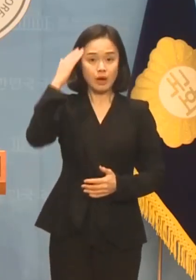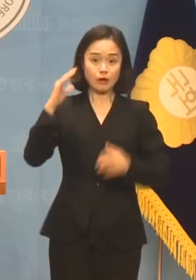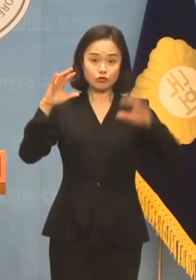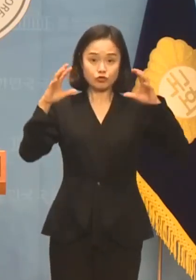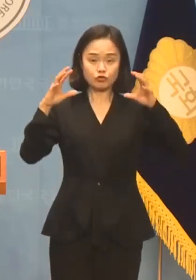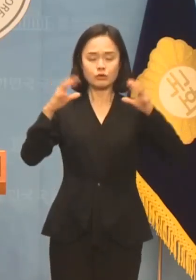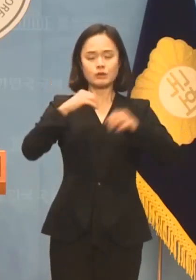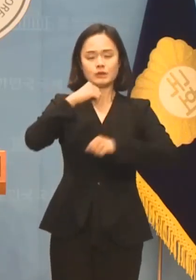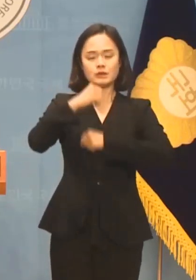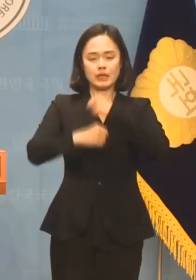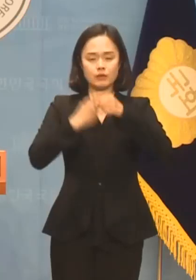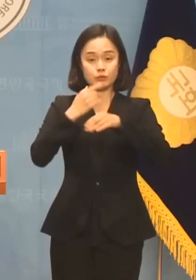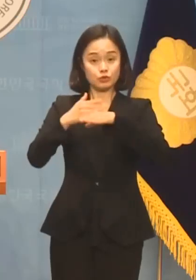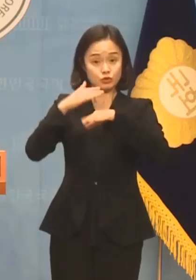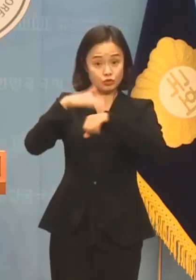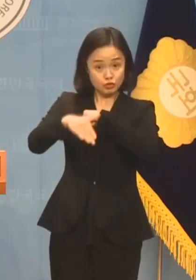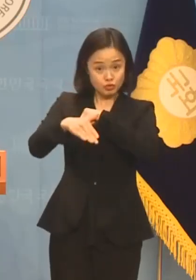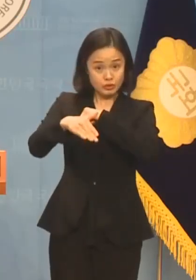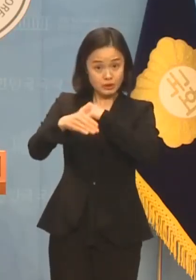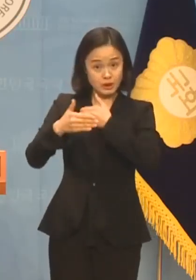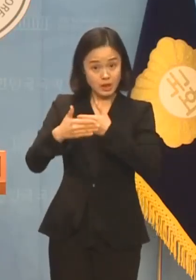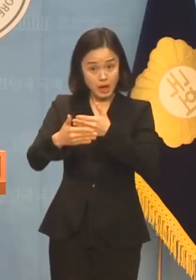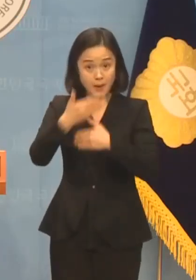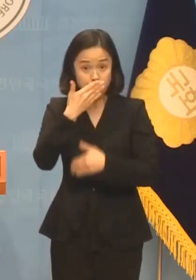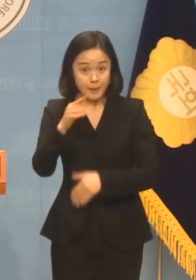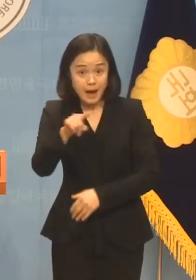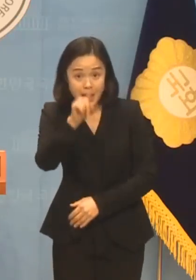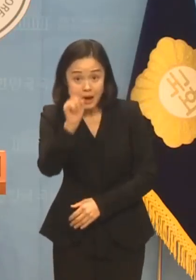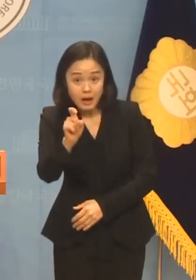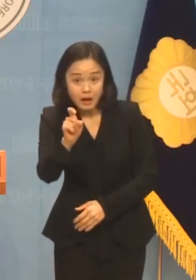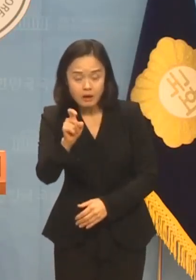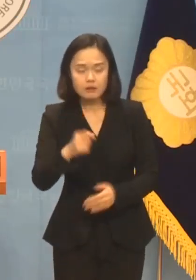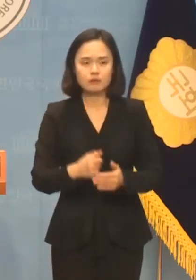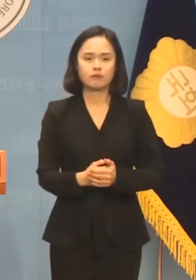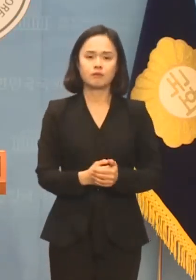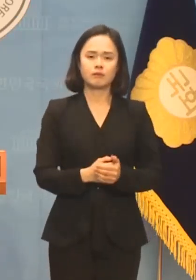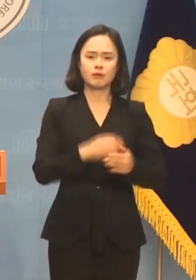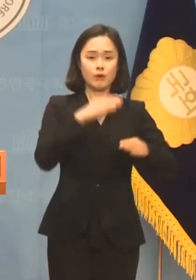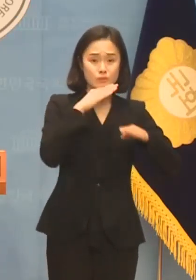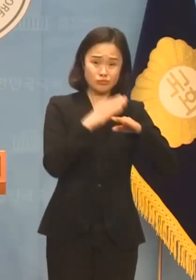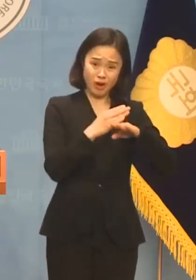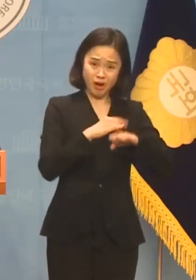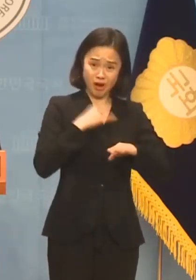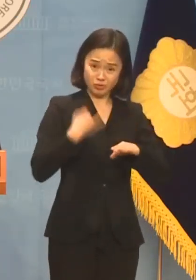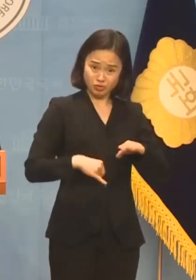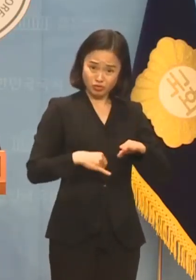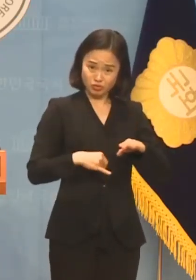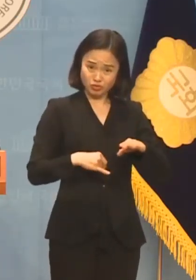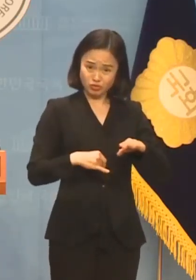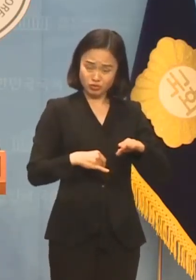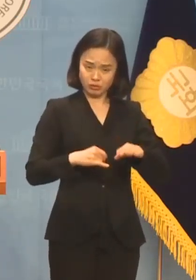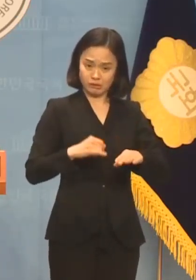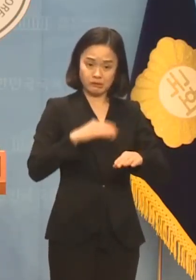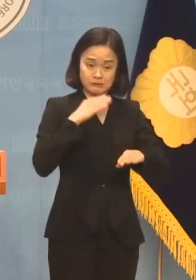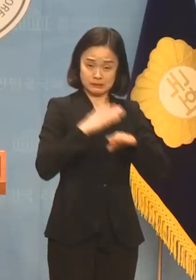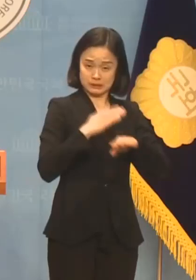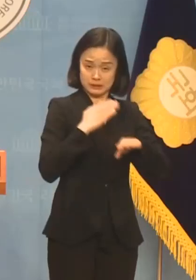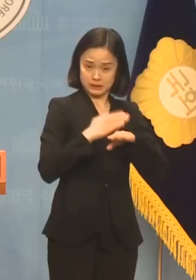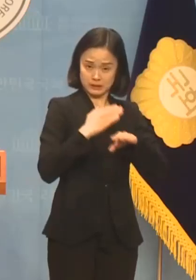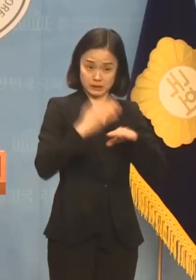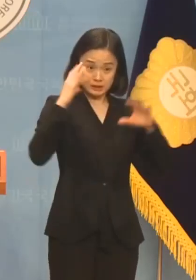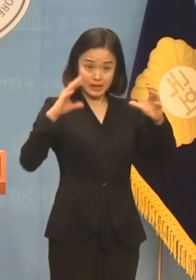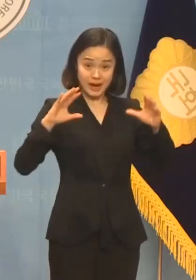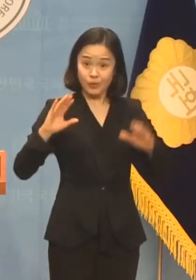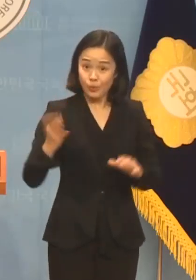아니면 북한, 중국과 같은 사회주의 국가로 가느냐 하는 선택의